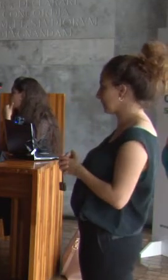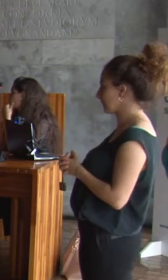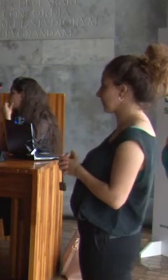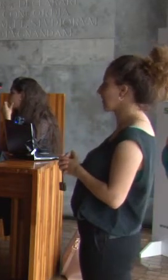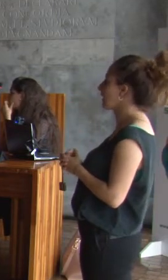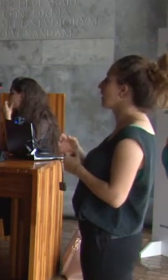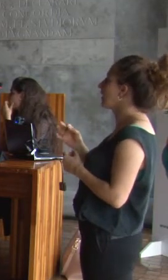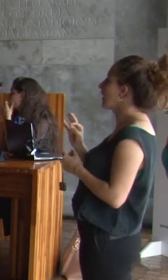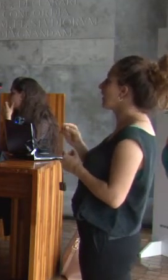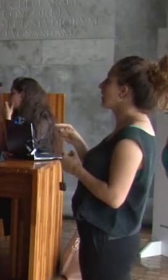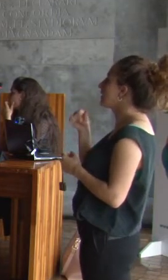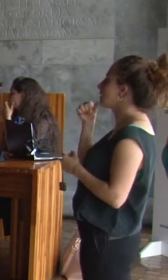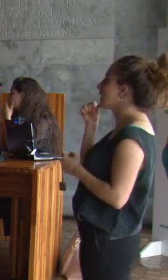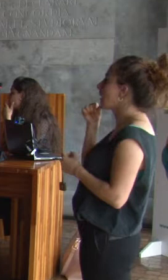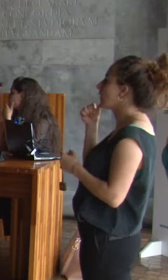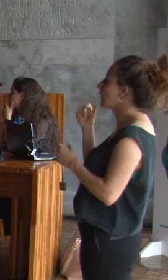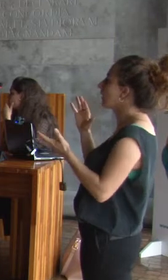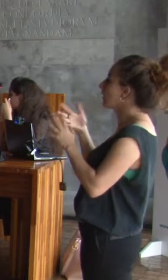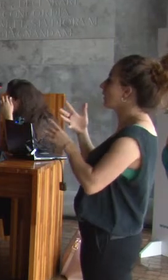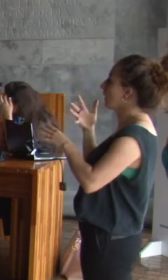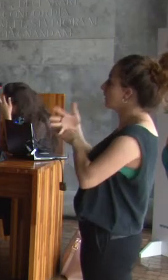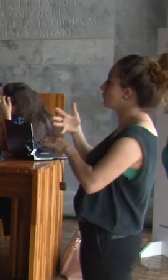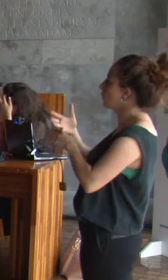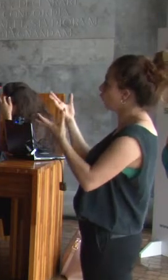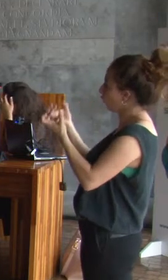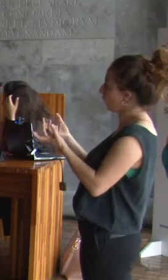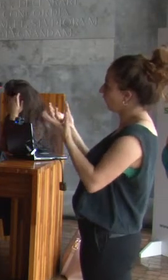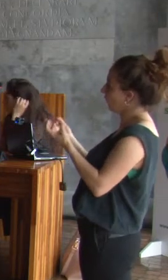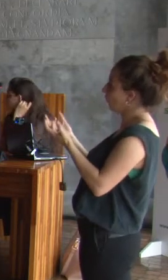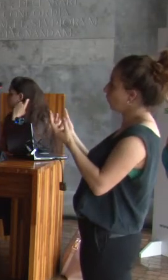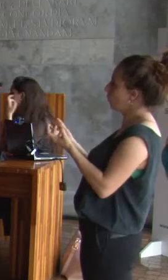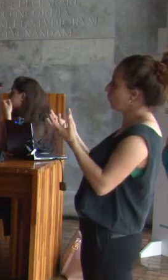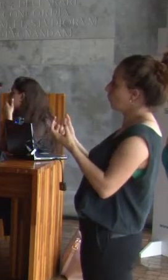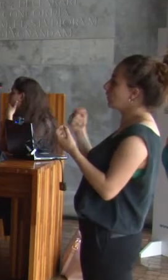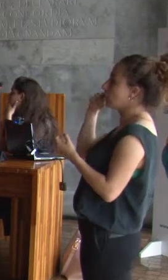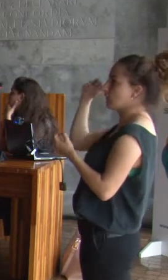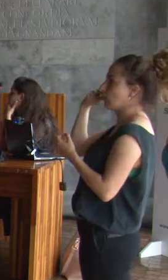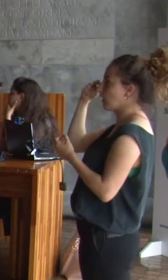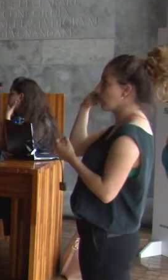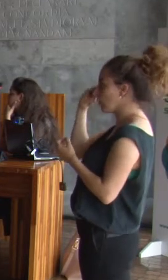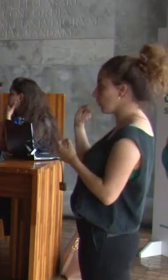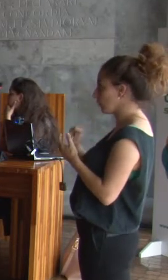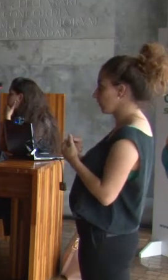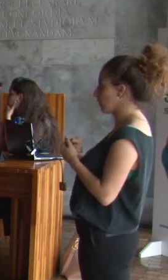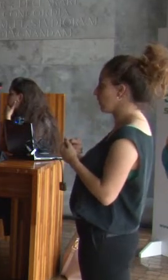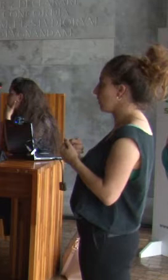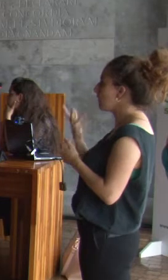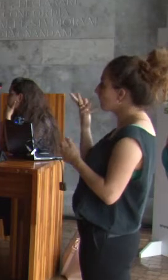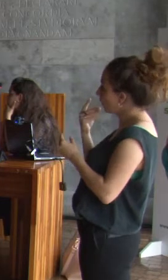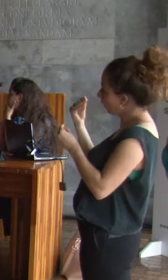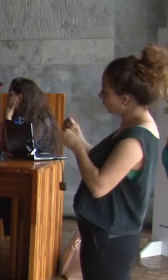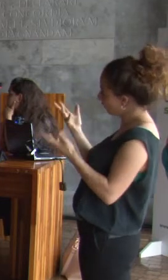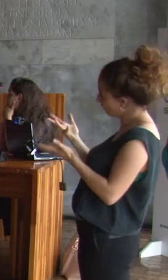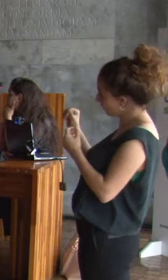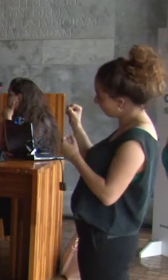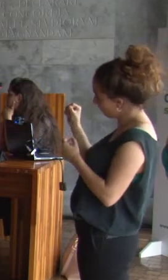che appunto serve per rendere accessibili i contenuti dei video. Vuoi aggiungere qualcosa,